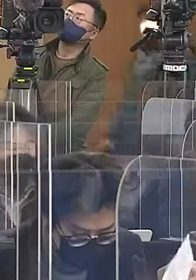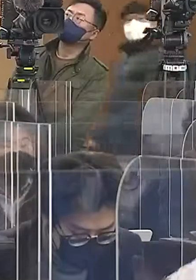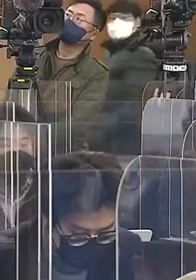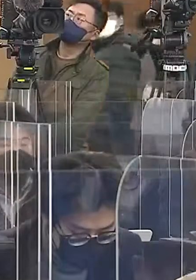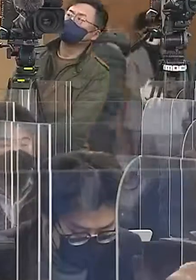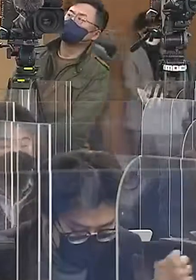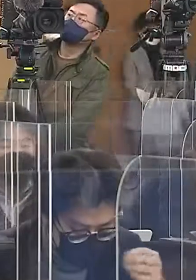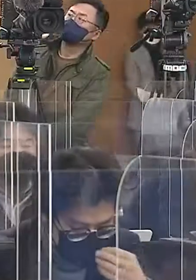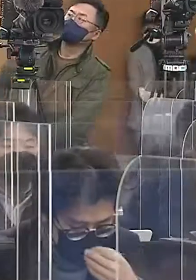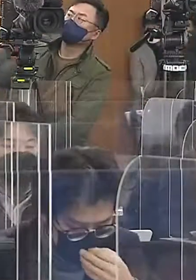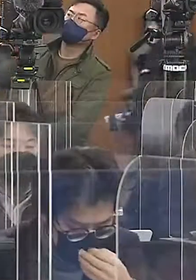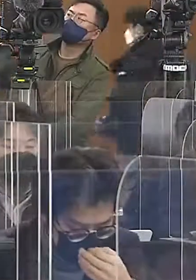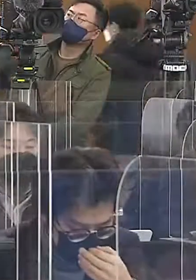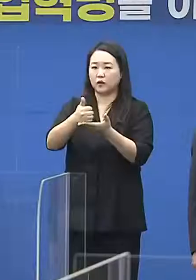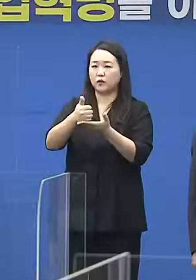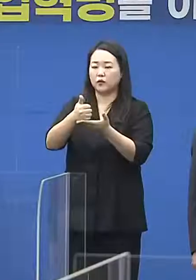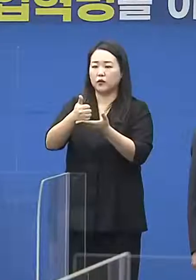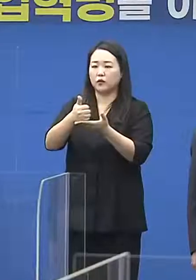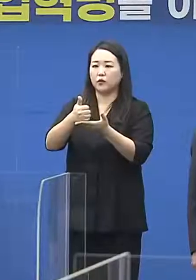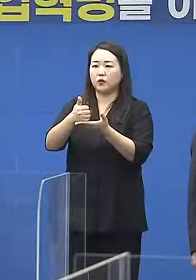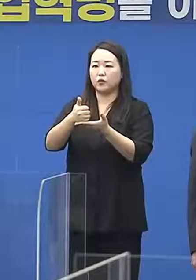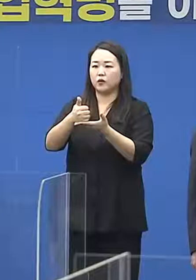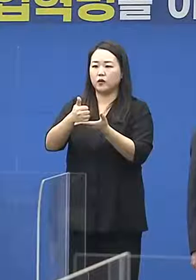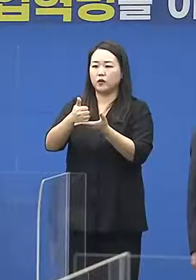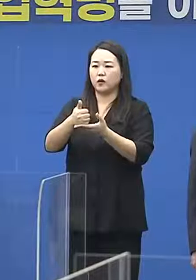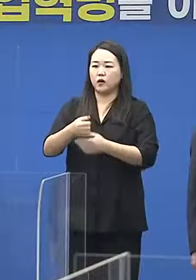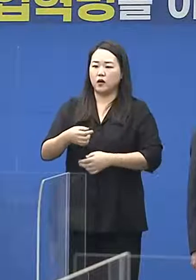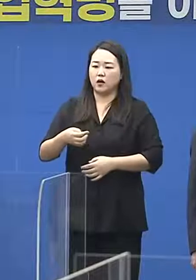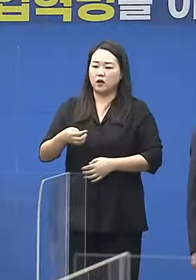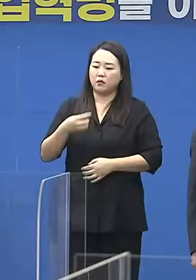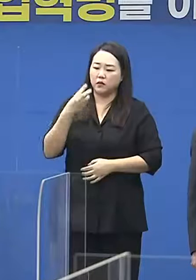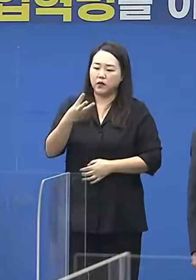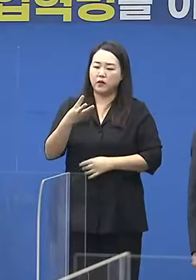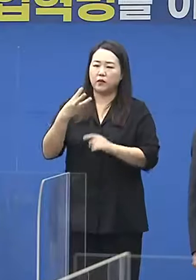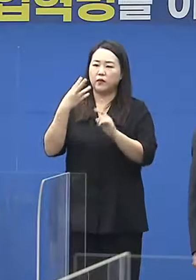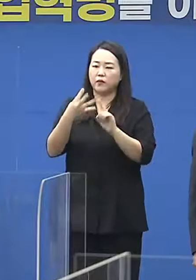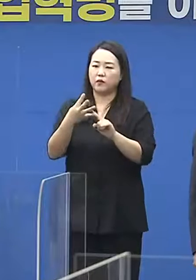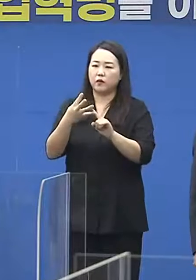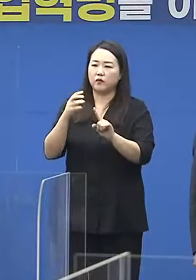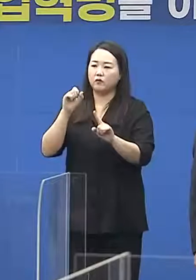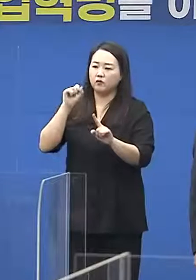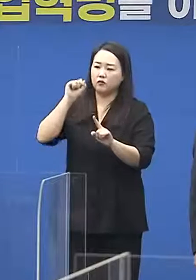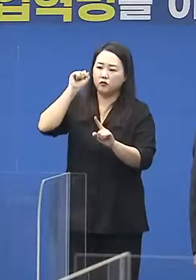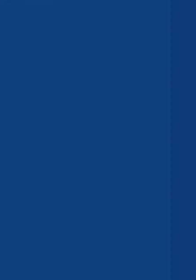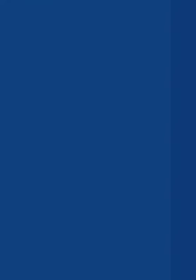평가도 일부 나오는 이유입니다. KBS 뉴스 안태성입니다.